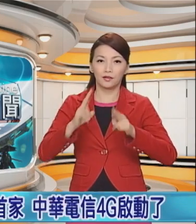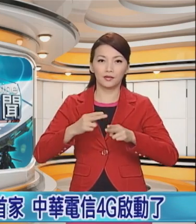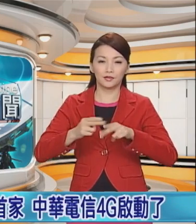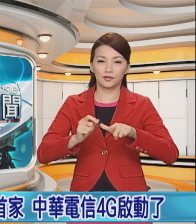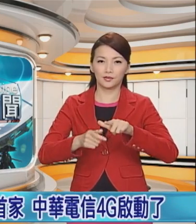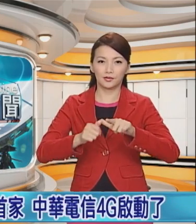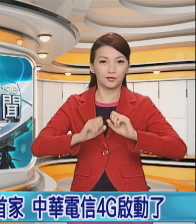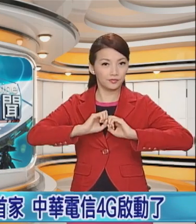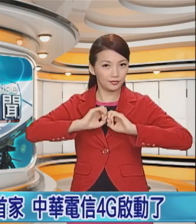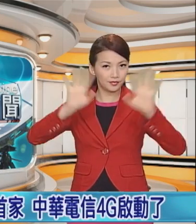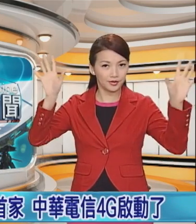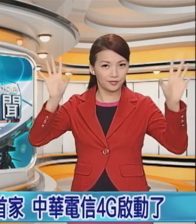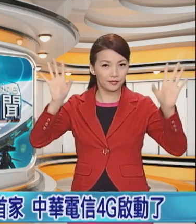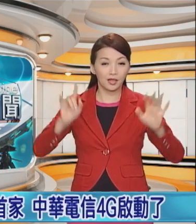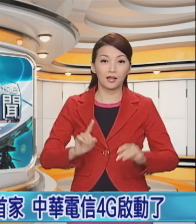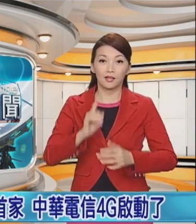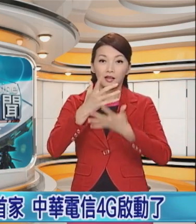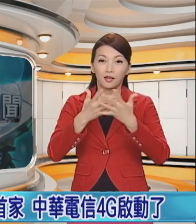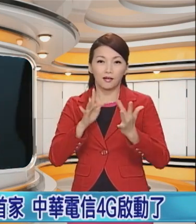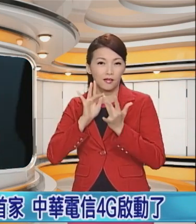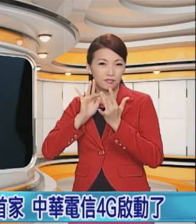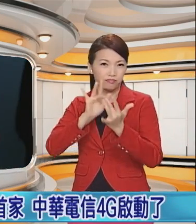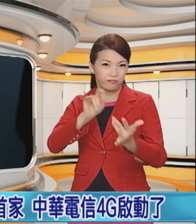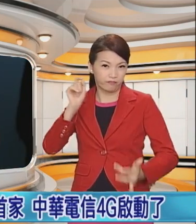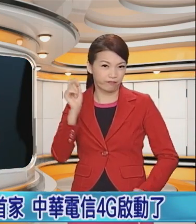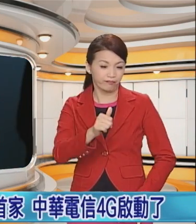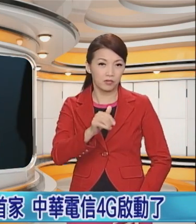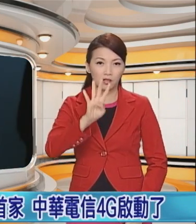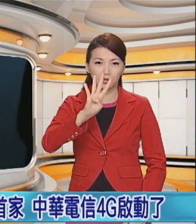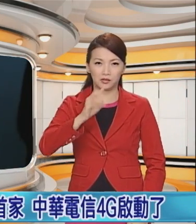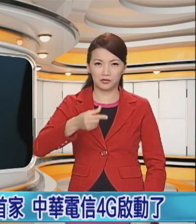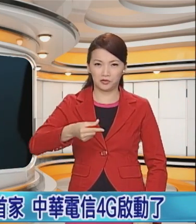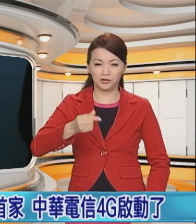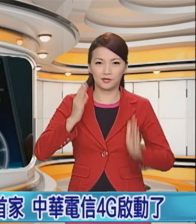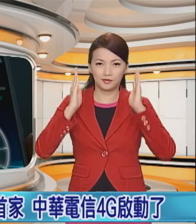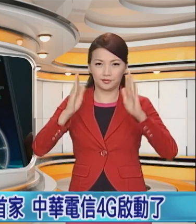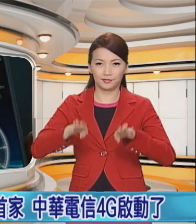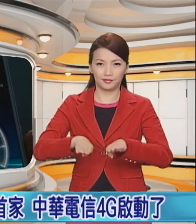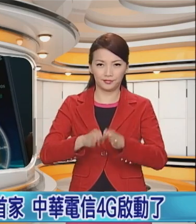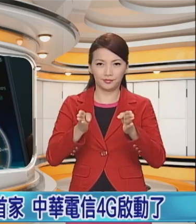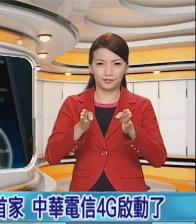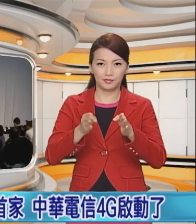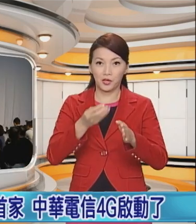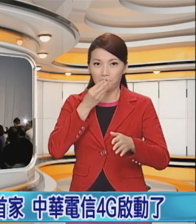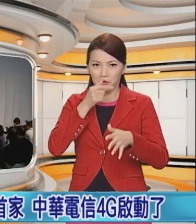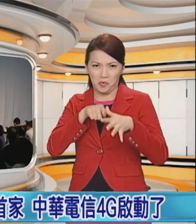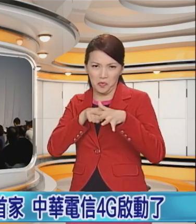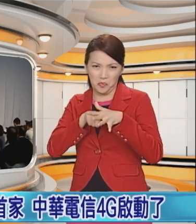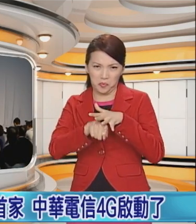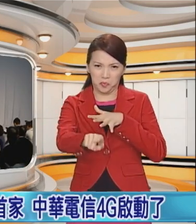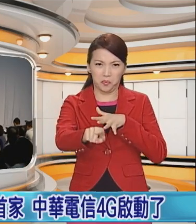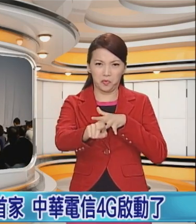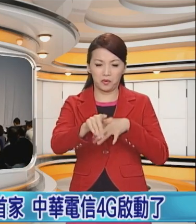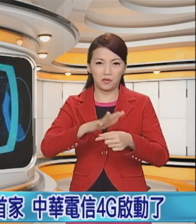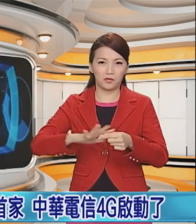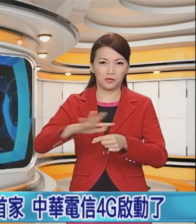中华电信宣布 4G 正式开台，抢先成为全国第一家提供高速上网的电信公